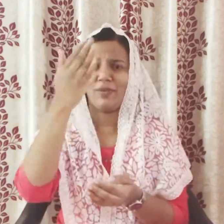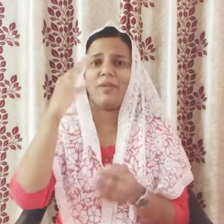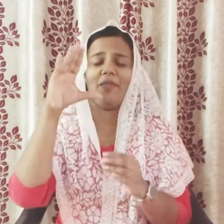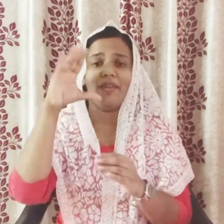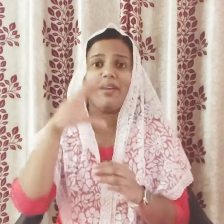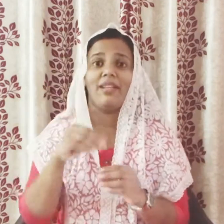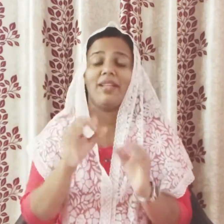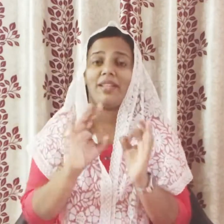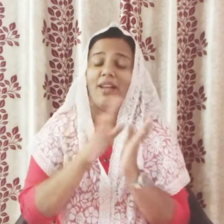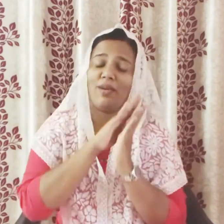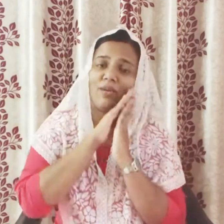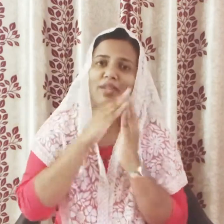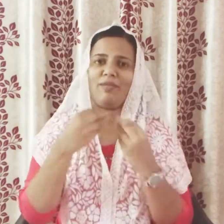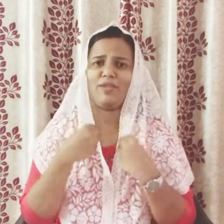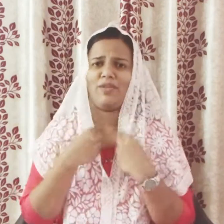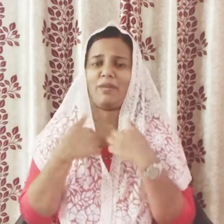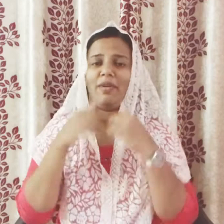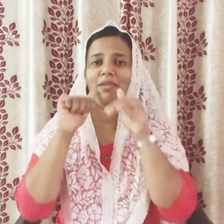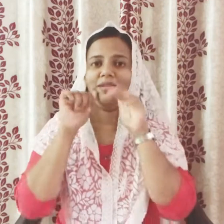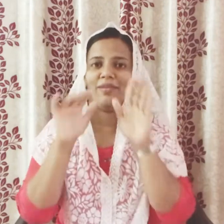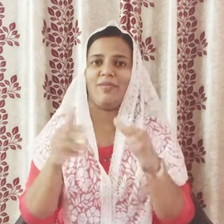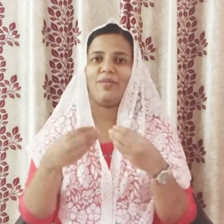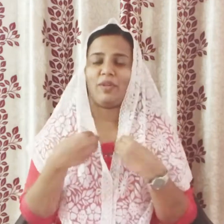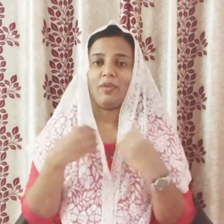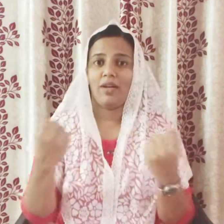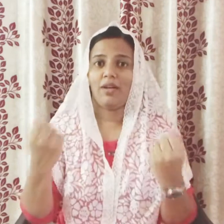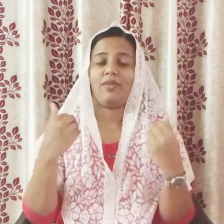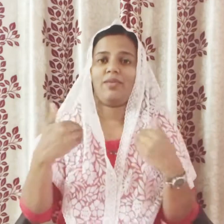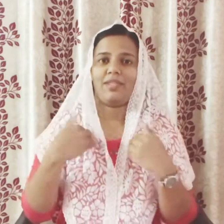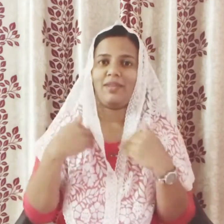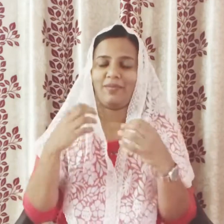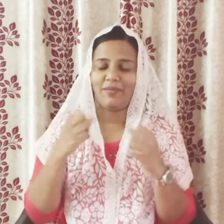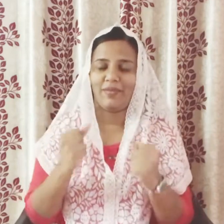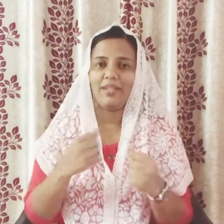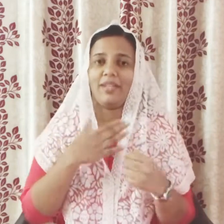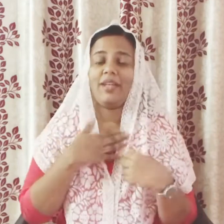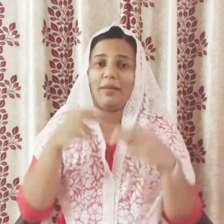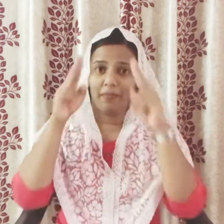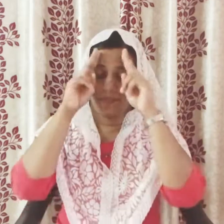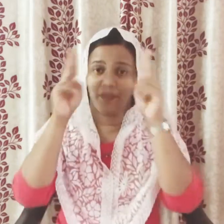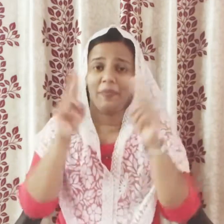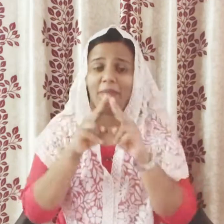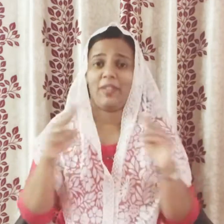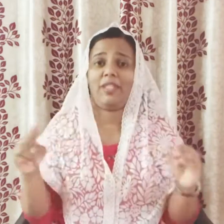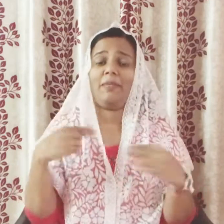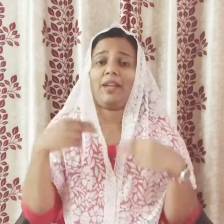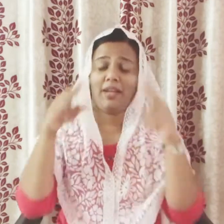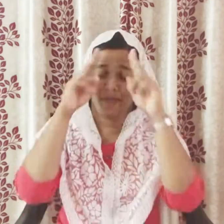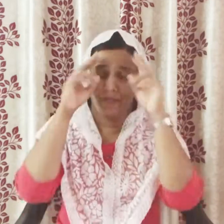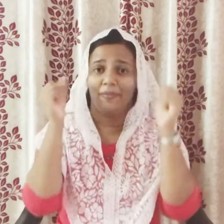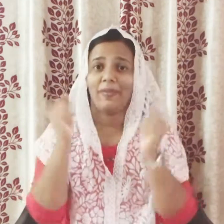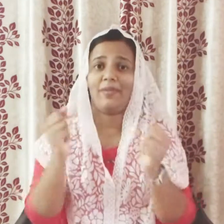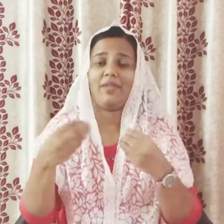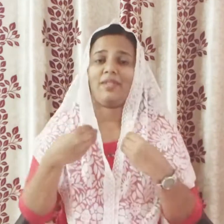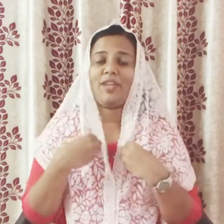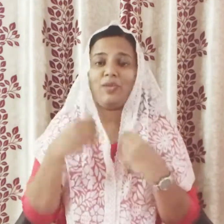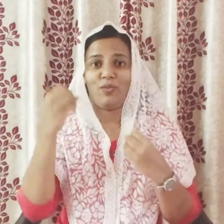സ്തോത്രം. രാത്രിയിൽ നമുക്ക് നല്ല ഉറക്കം തന്ന് നമ്മളെ അനുഗ്രഹിച്ചു. സ്തോത്രം. ആരോഗ്യത്തോടെ, സൗഖ്യത്തോടെ, സമാധാനത്തോടെ, സ്വസ്ഥതയോടെ ഈ പ്രഭാതത്തിൽ